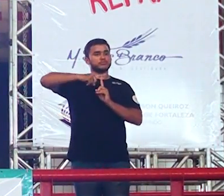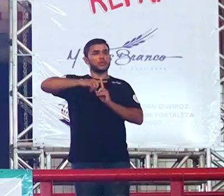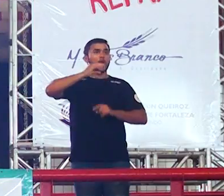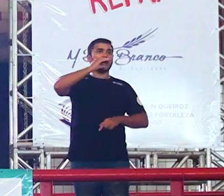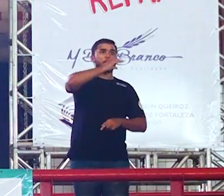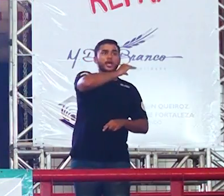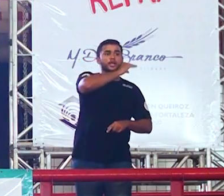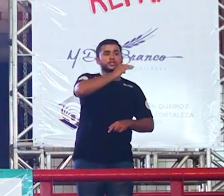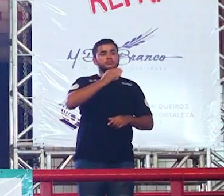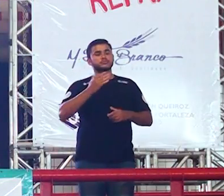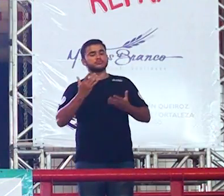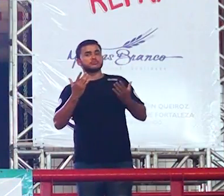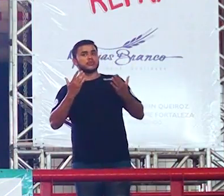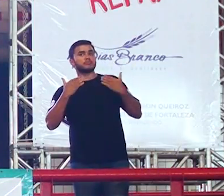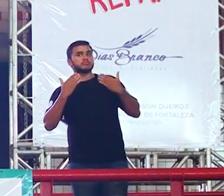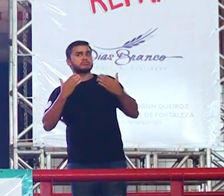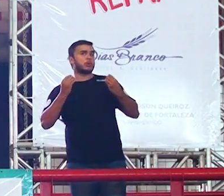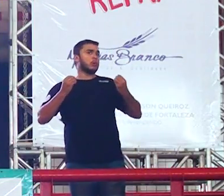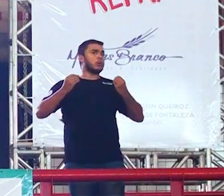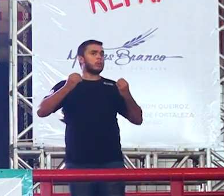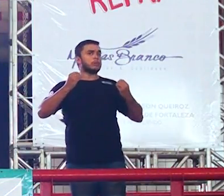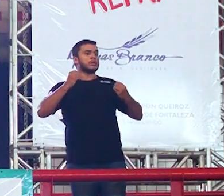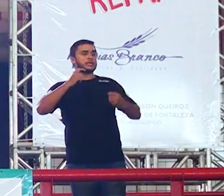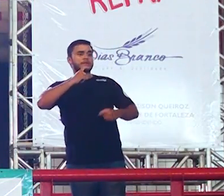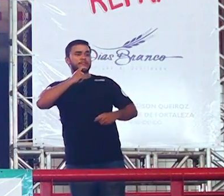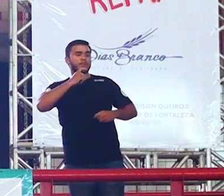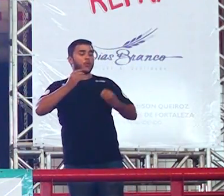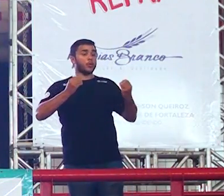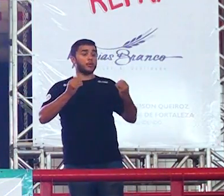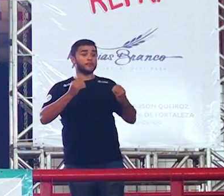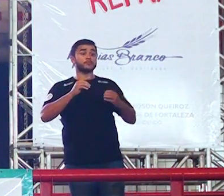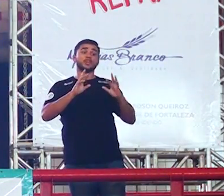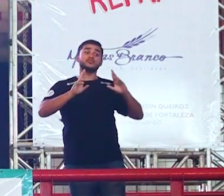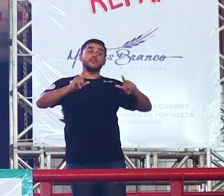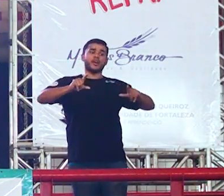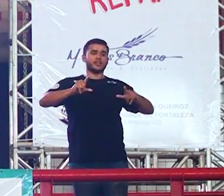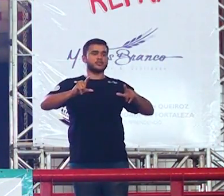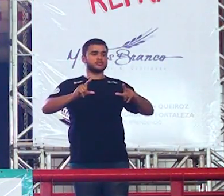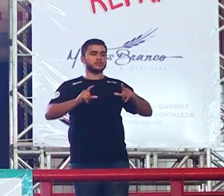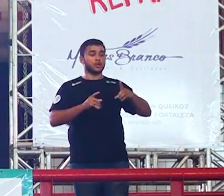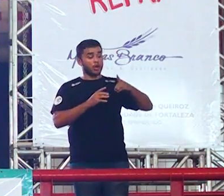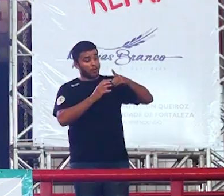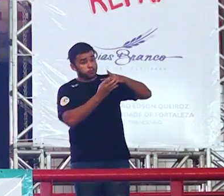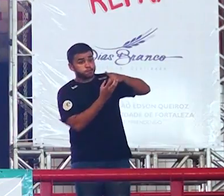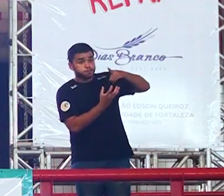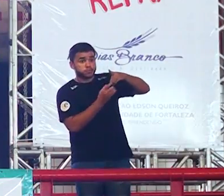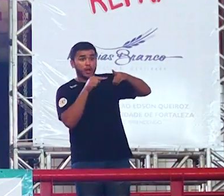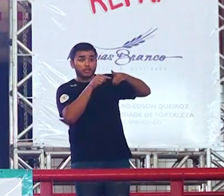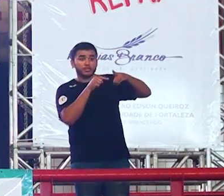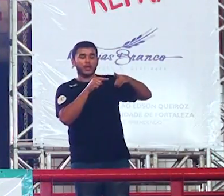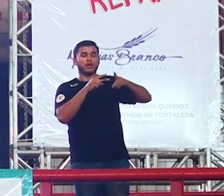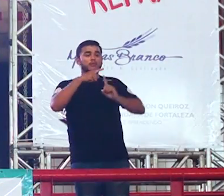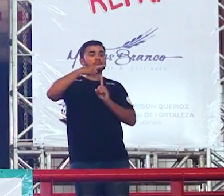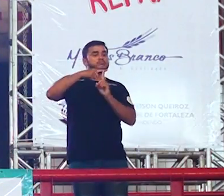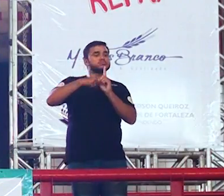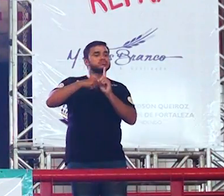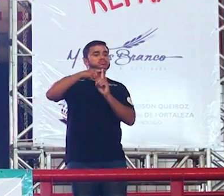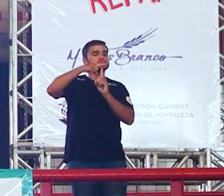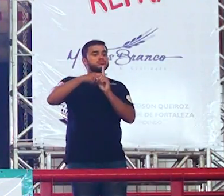3 graus acima do que se fosse quem? No saco escrotal. Assim, as